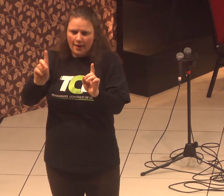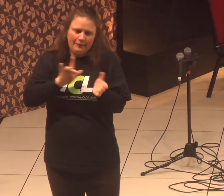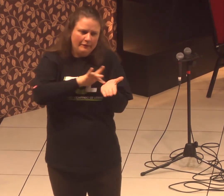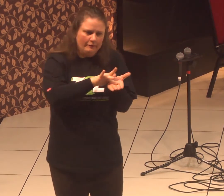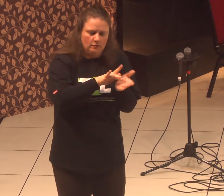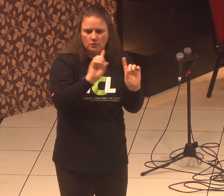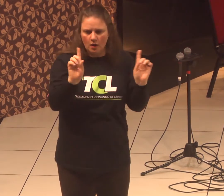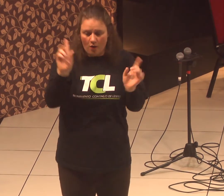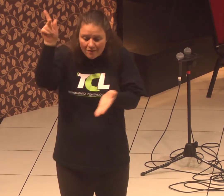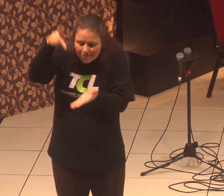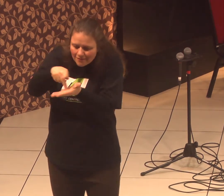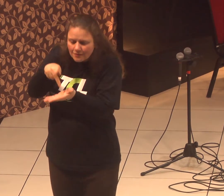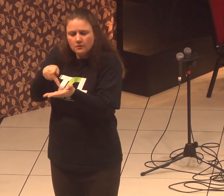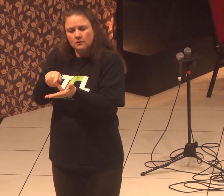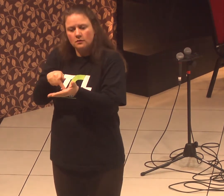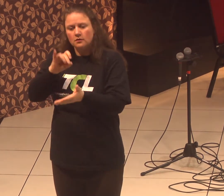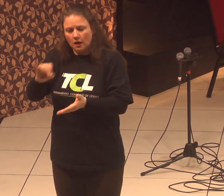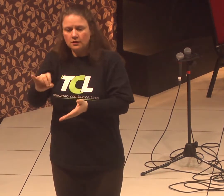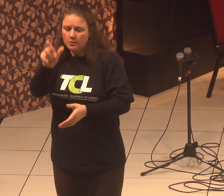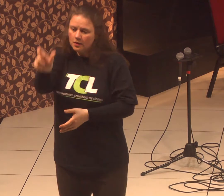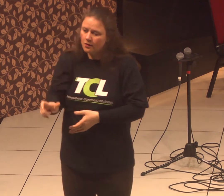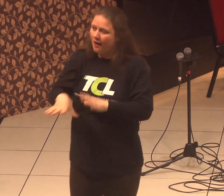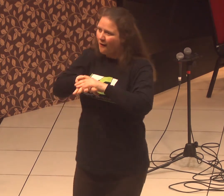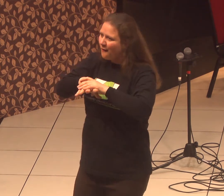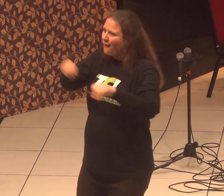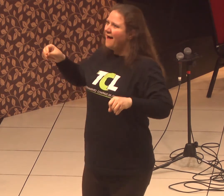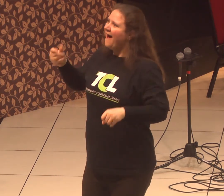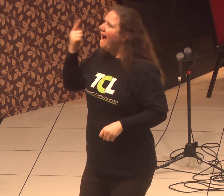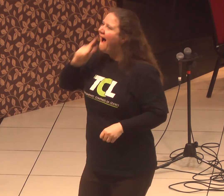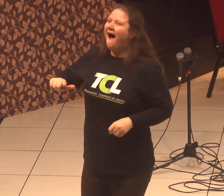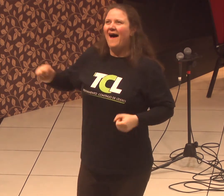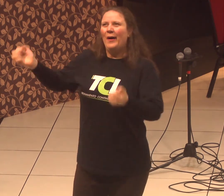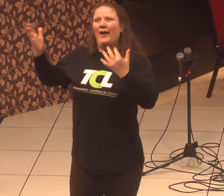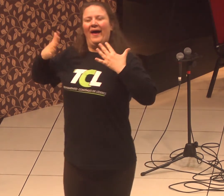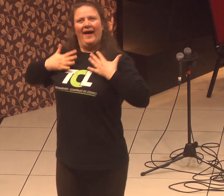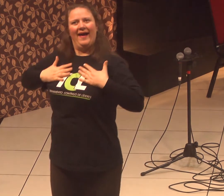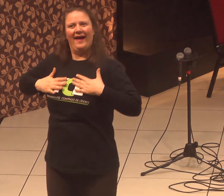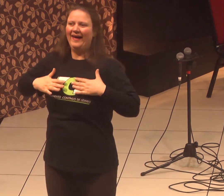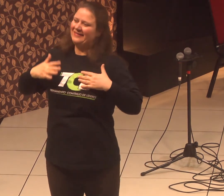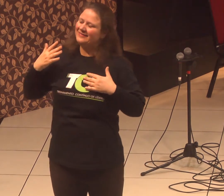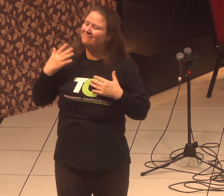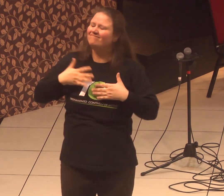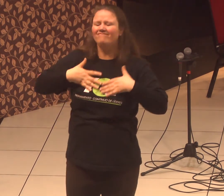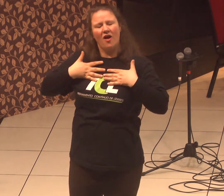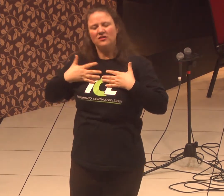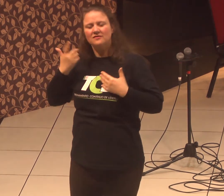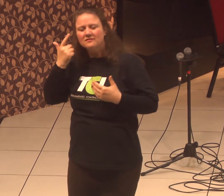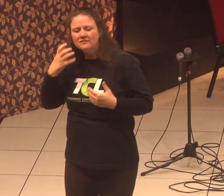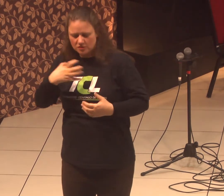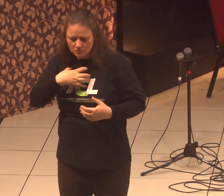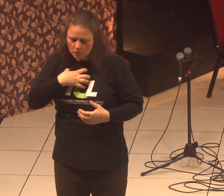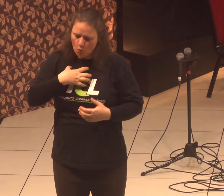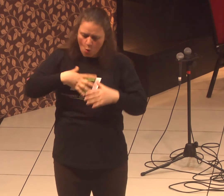Mas quando você recebe uma cura e não conta aqui ou em qualquer lugar, você está roubando, você está